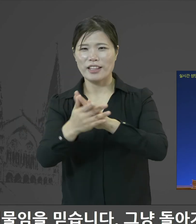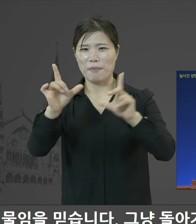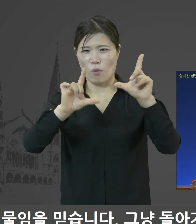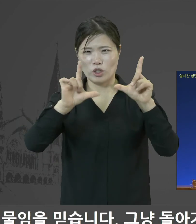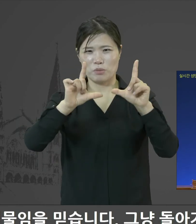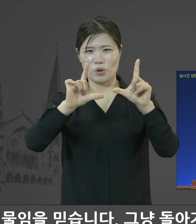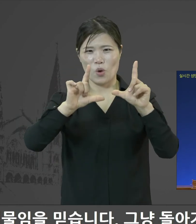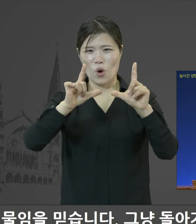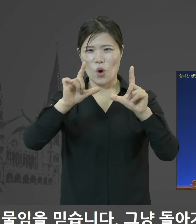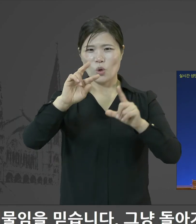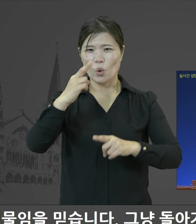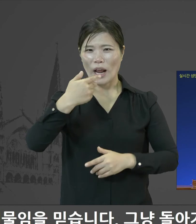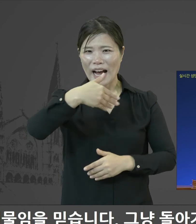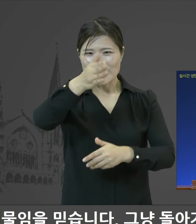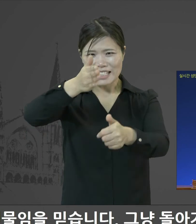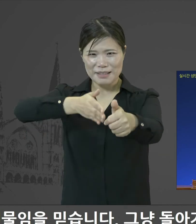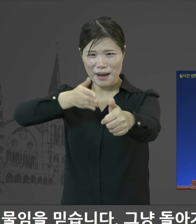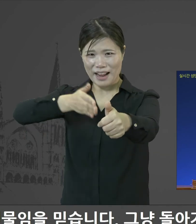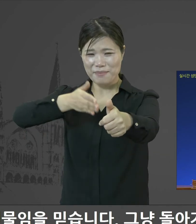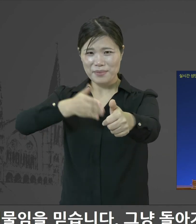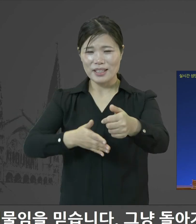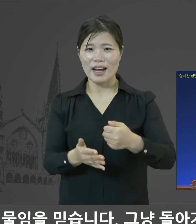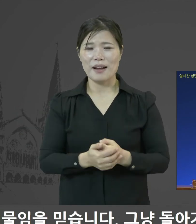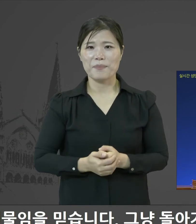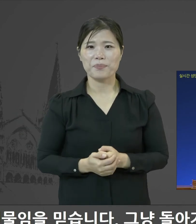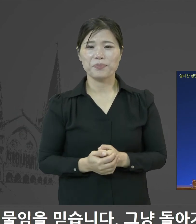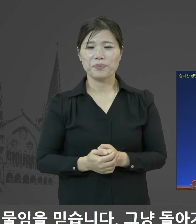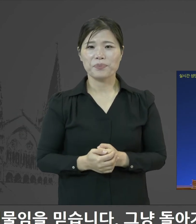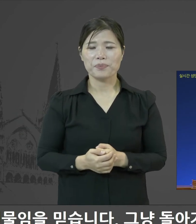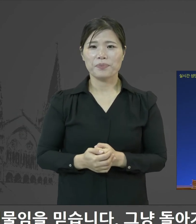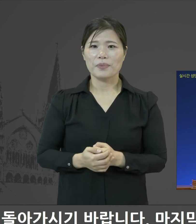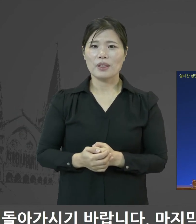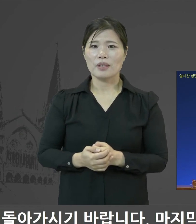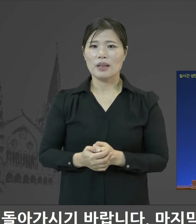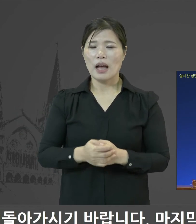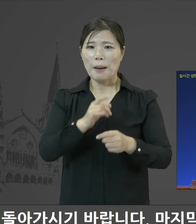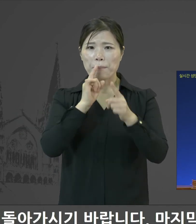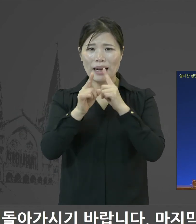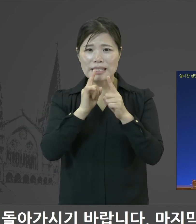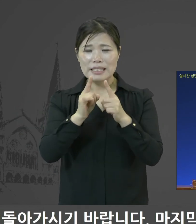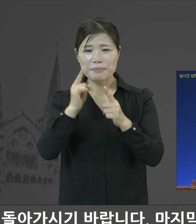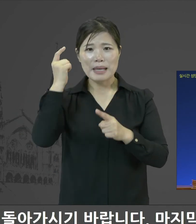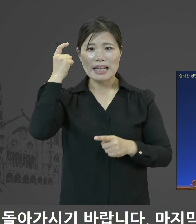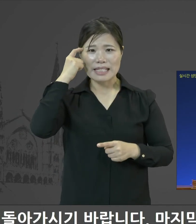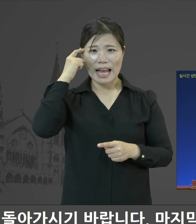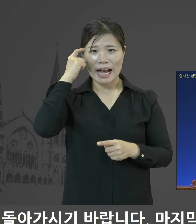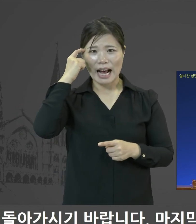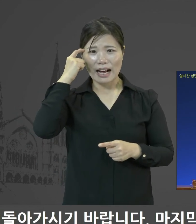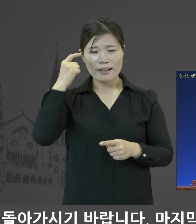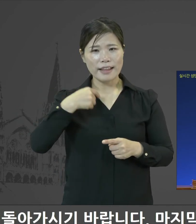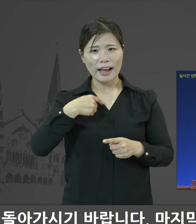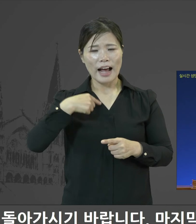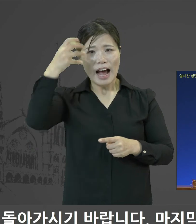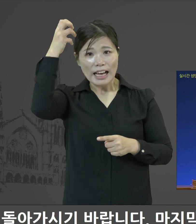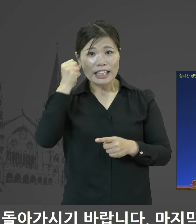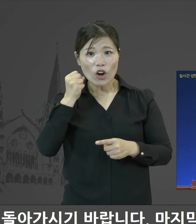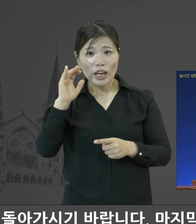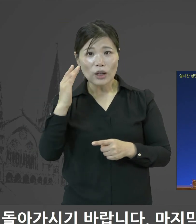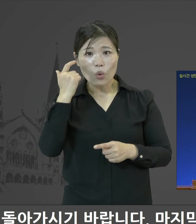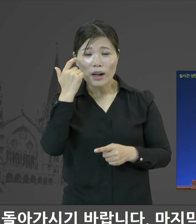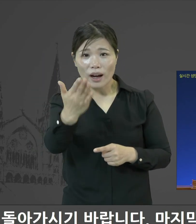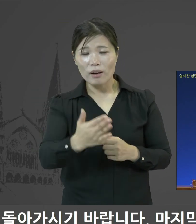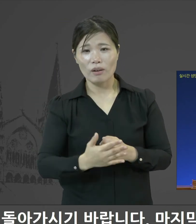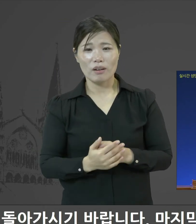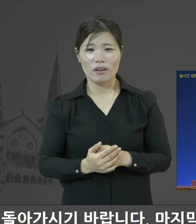됩니다. 자, 마지막으로 이렇게 하기 위해서 어떤 말씀을, 어떤 생각을 담으면 도움이 될까요? 본문에서